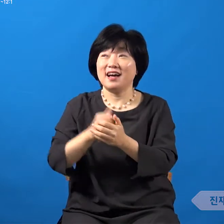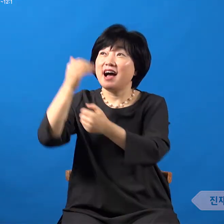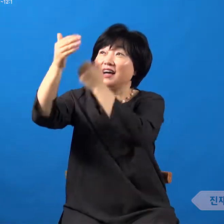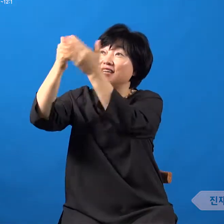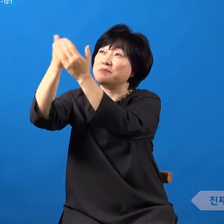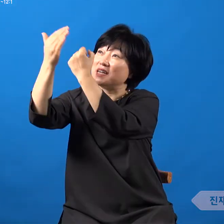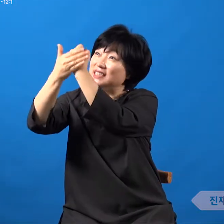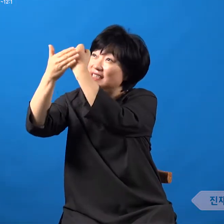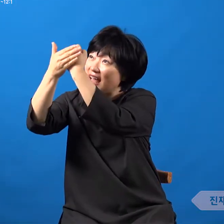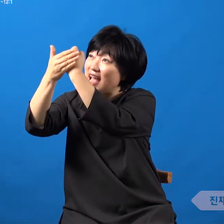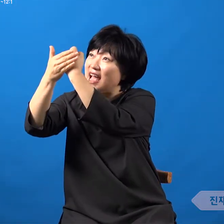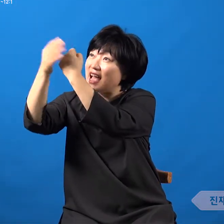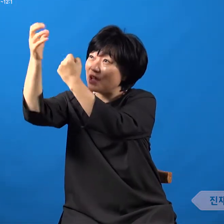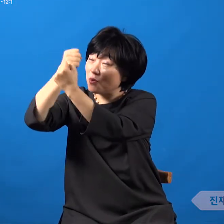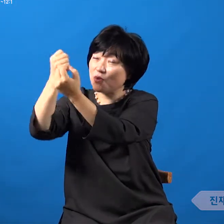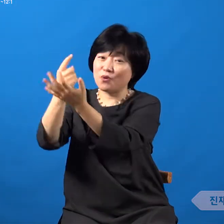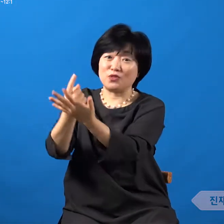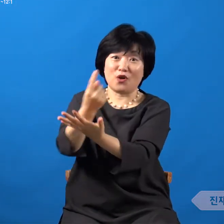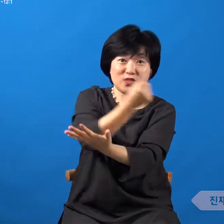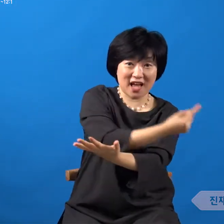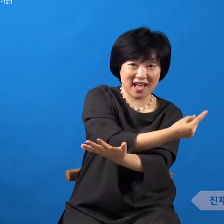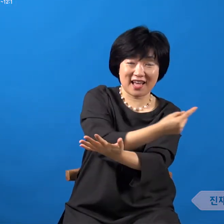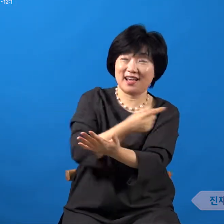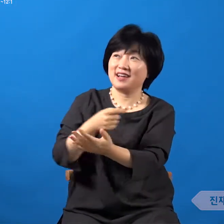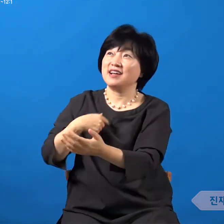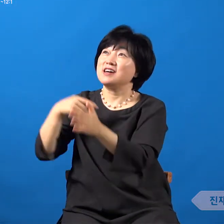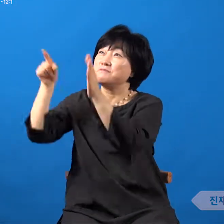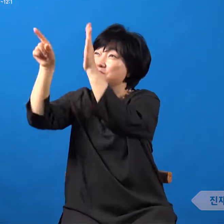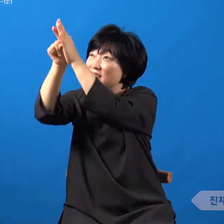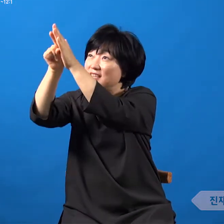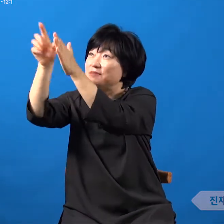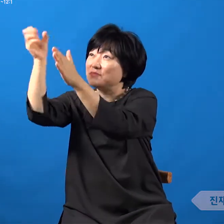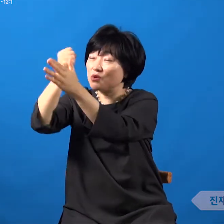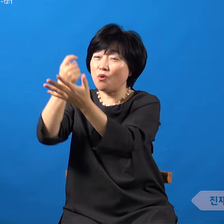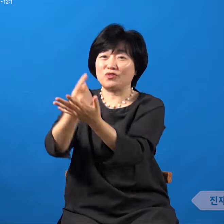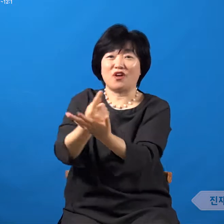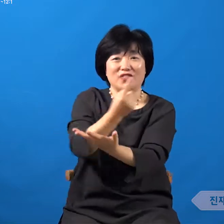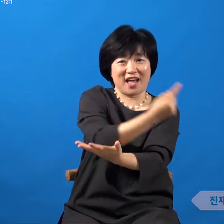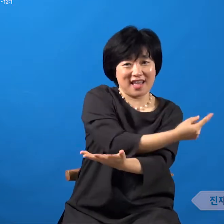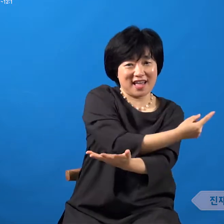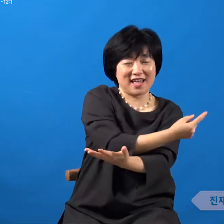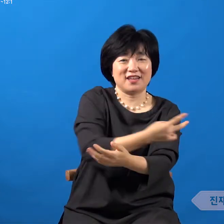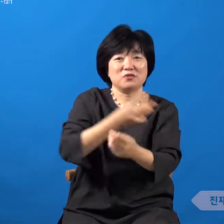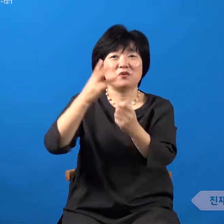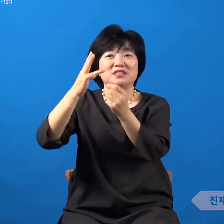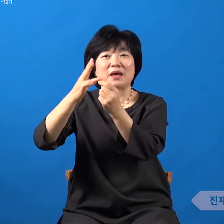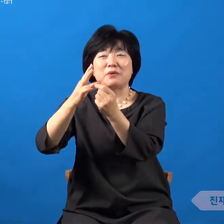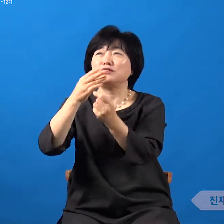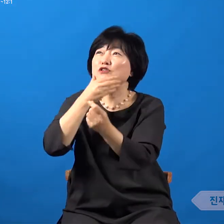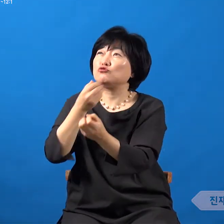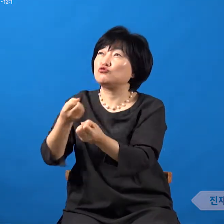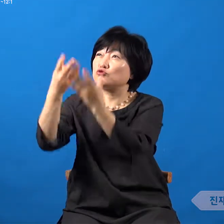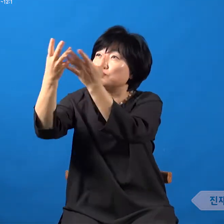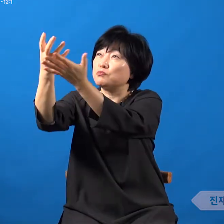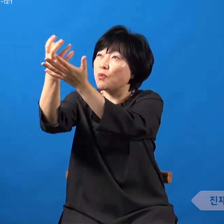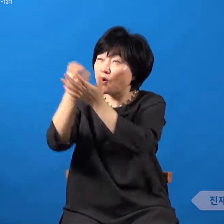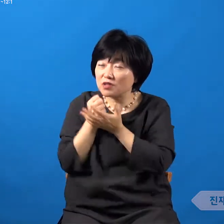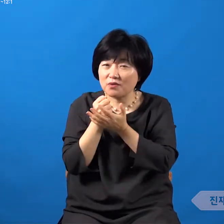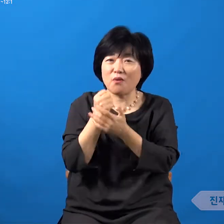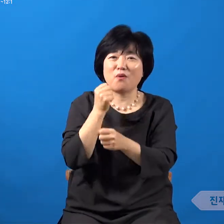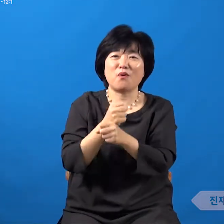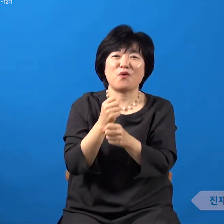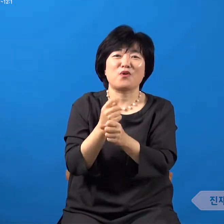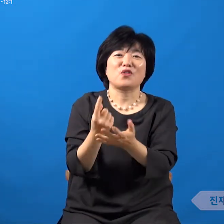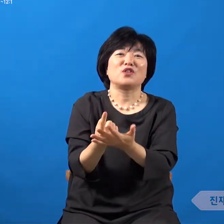떠남, 믿음으로 떠남, 그리고 축복을 향한 떠남의 모습을